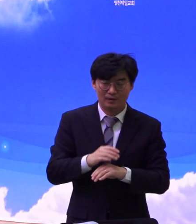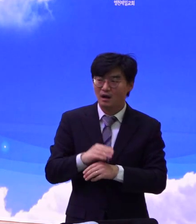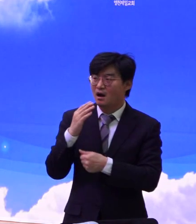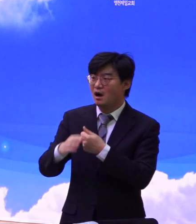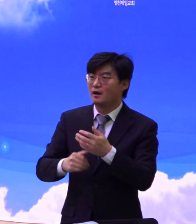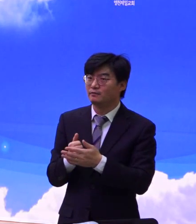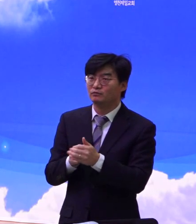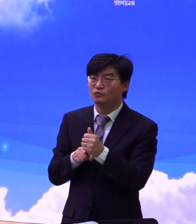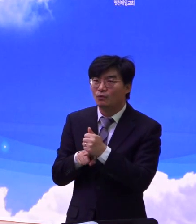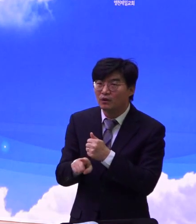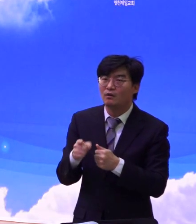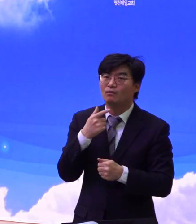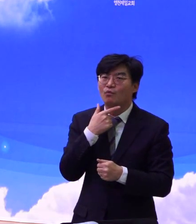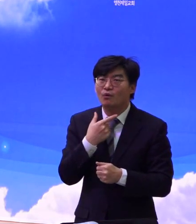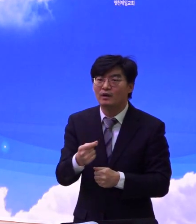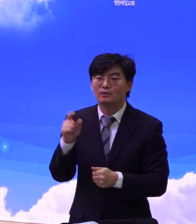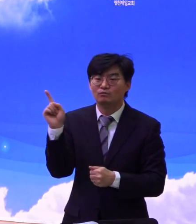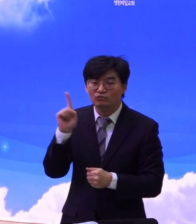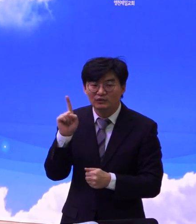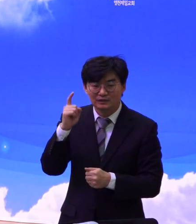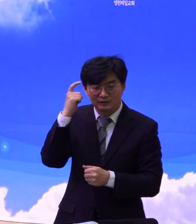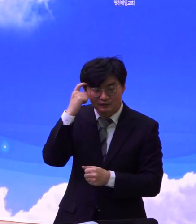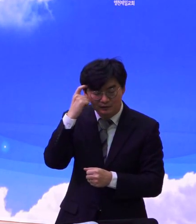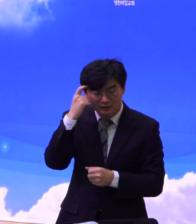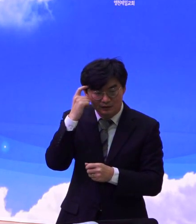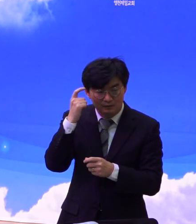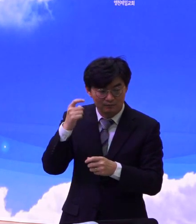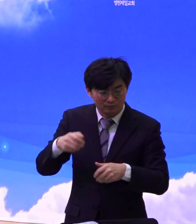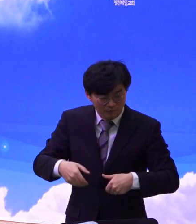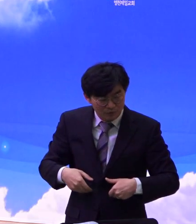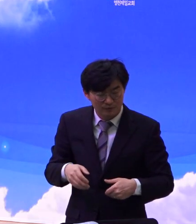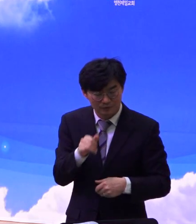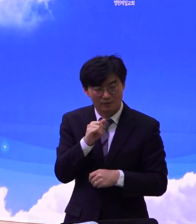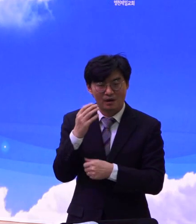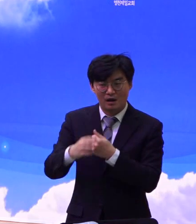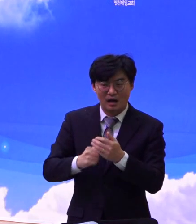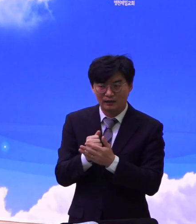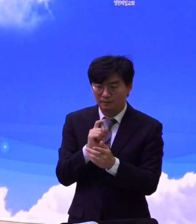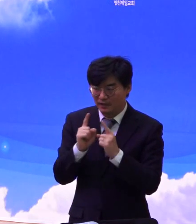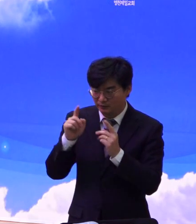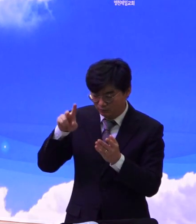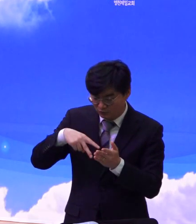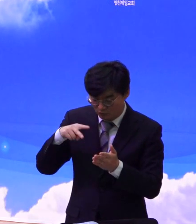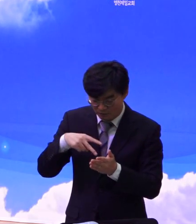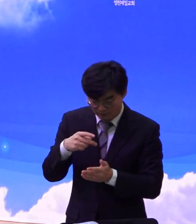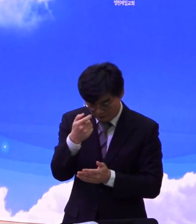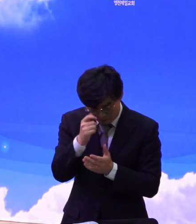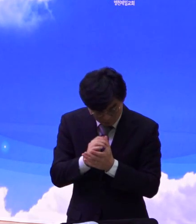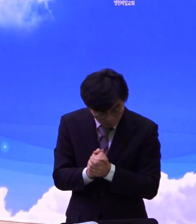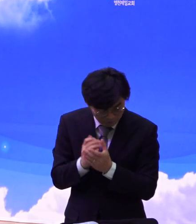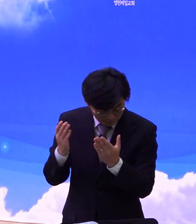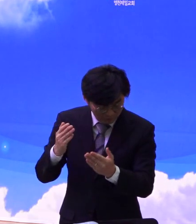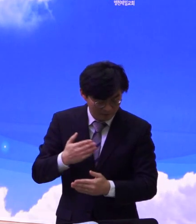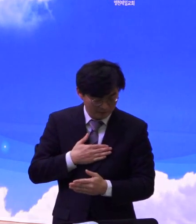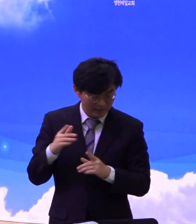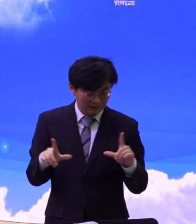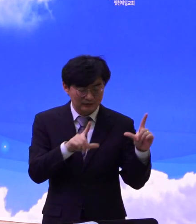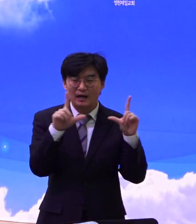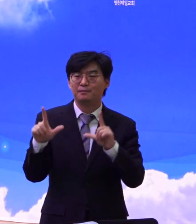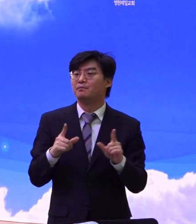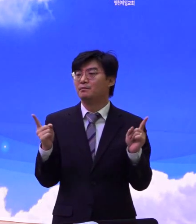합니다. 하나님 말씀을 읽고 하나님 말씀을 생각해보고 하나님 말씀을 묵상하고 내 삶에 적용해